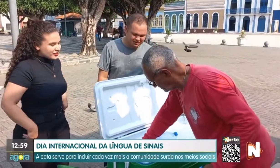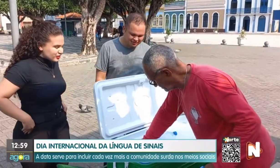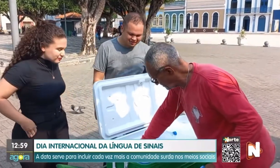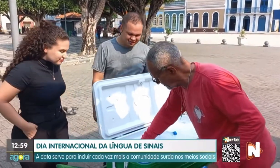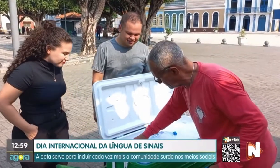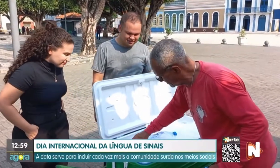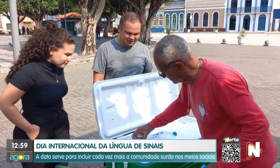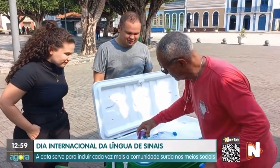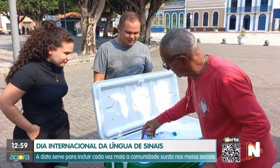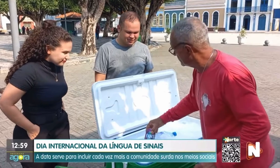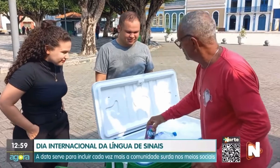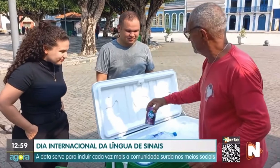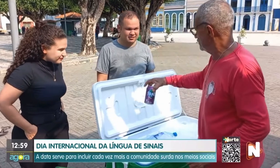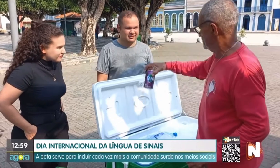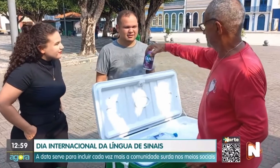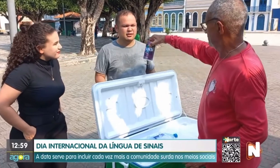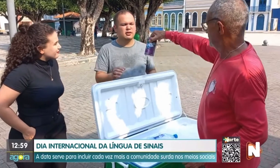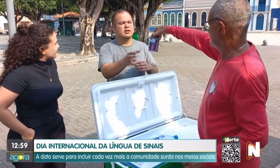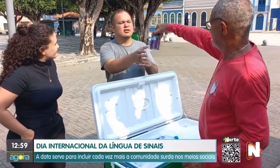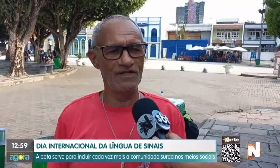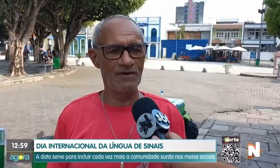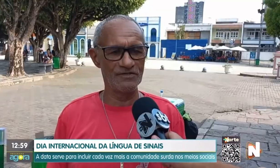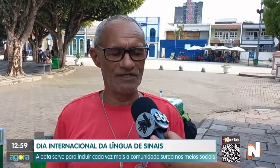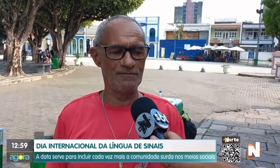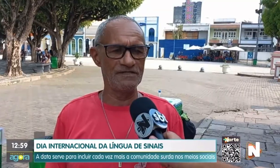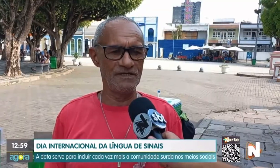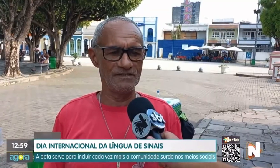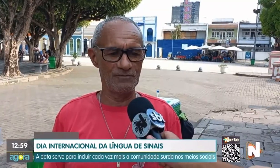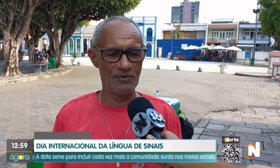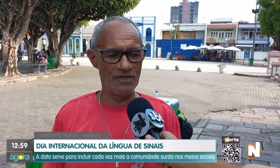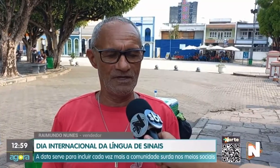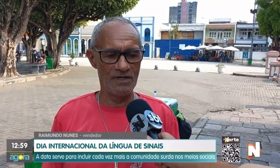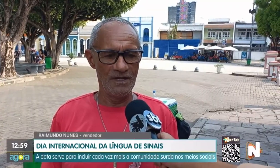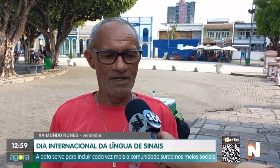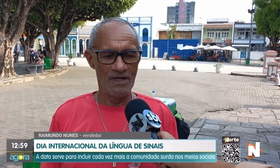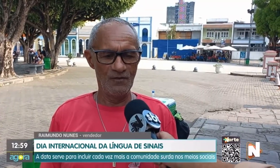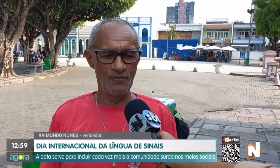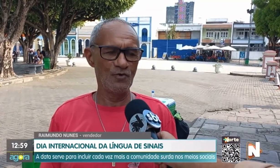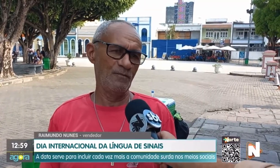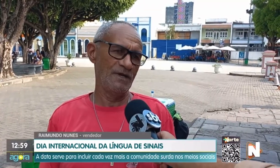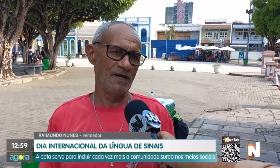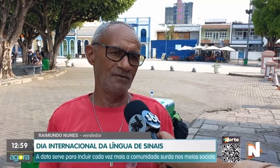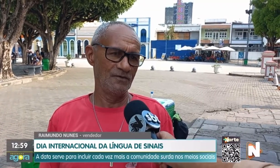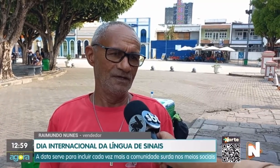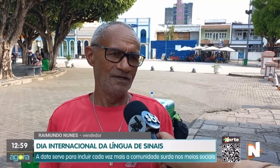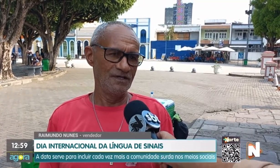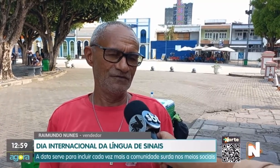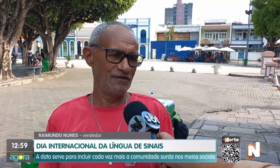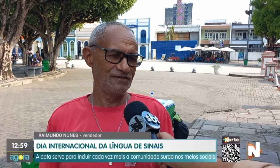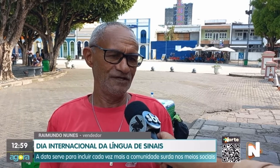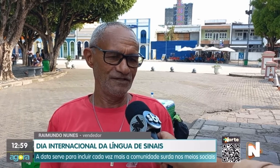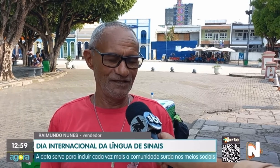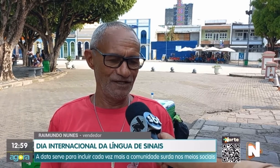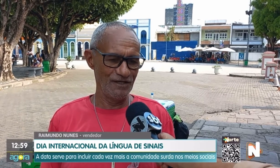se comunicar com a clientela Pela primeira vez eu tive que ter bastante paciência Porque é um pouco complicado A gente fica sem entender